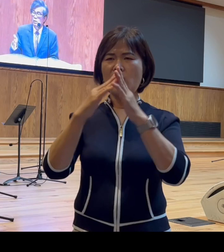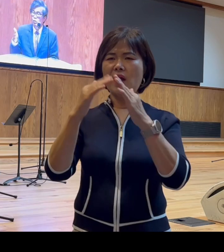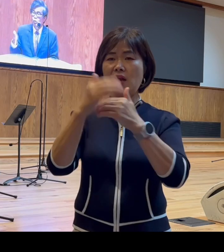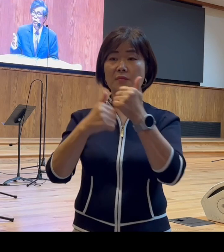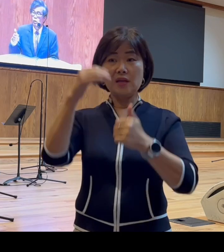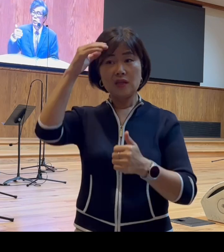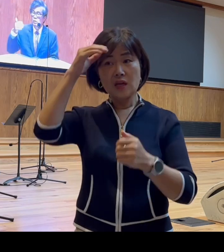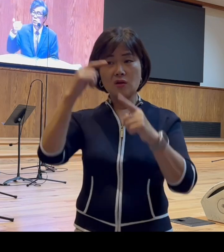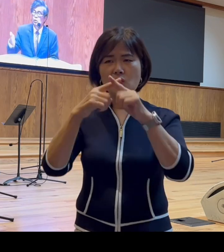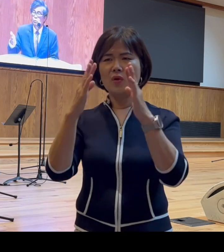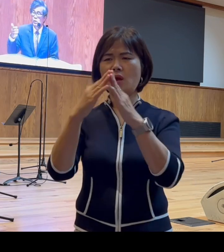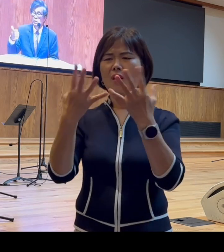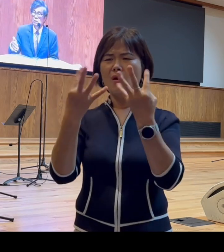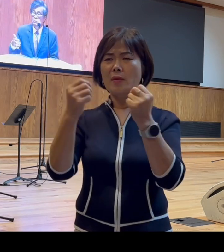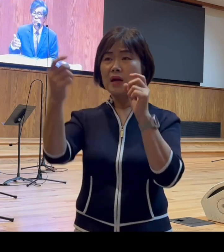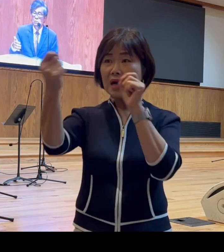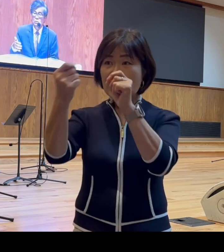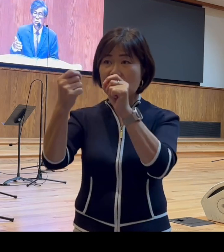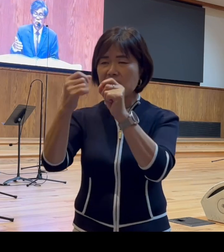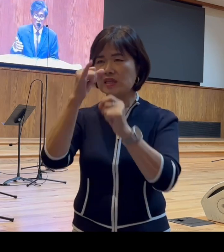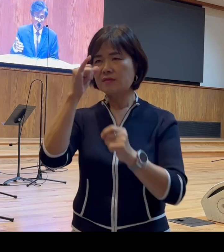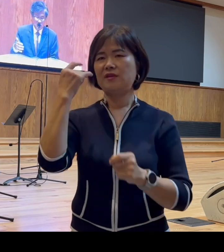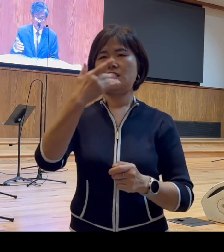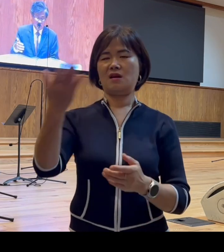하나님이 기대하시는 교회에 얼마나 근접해 있나요?